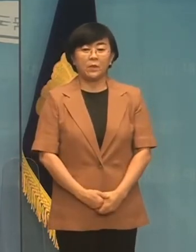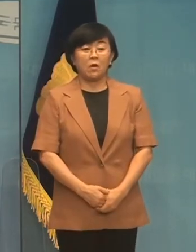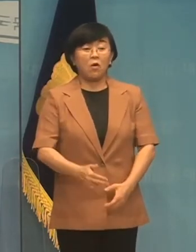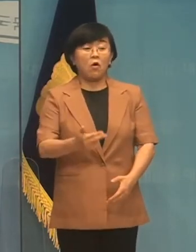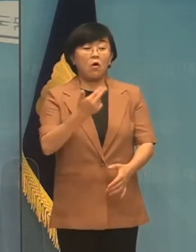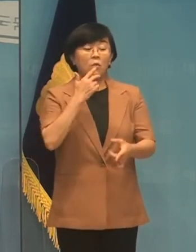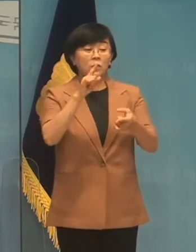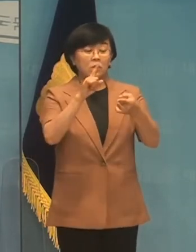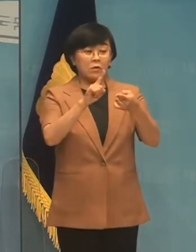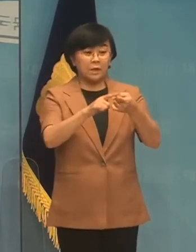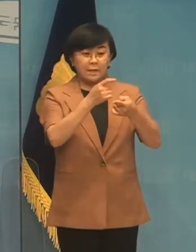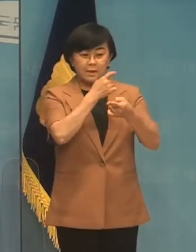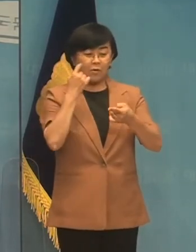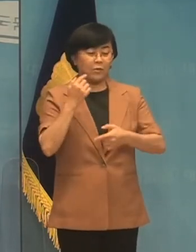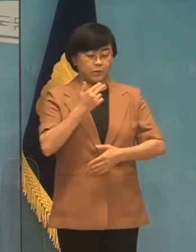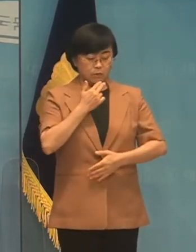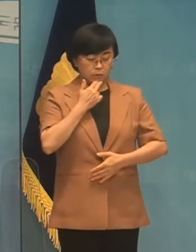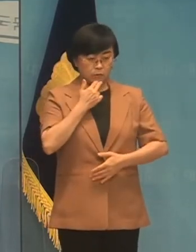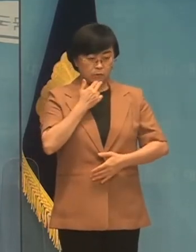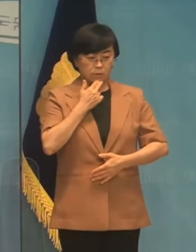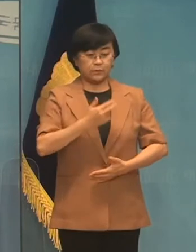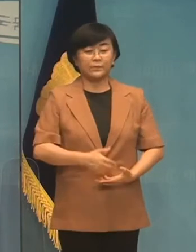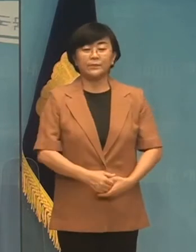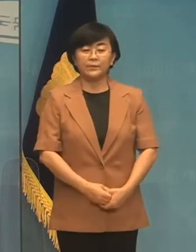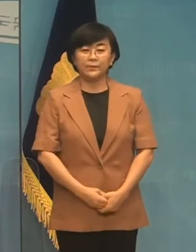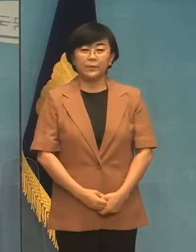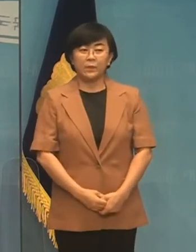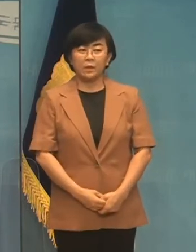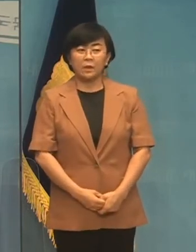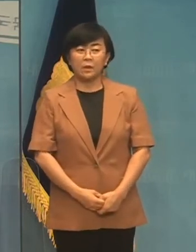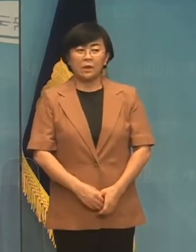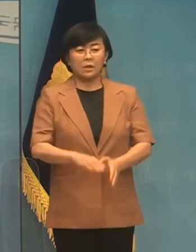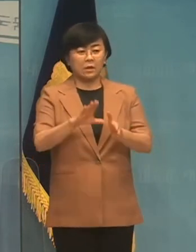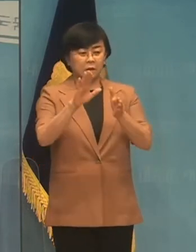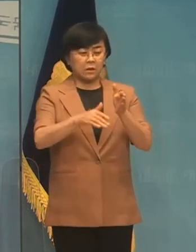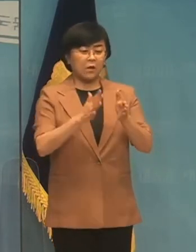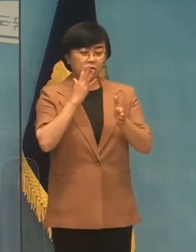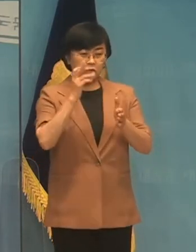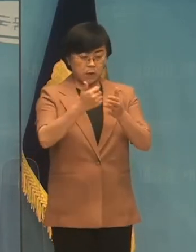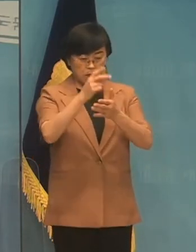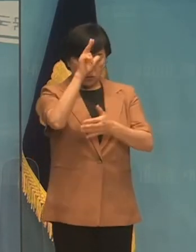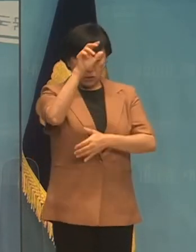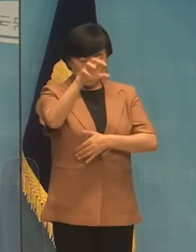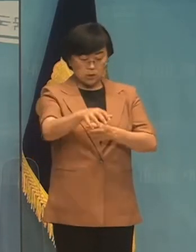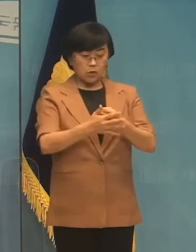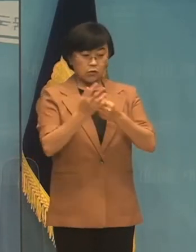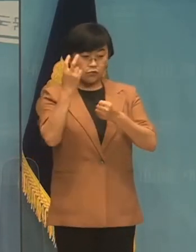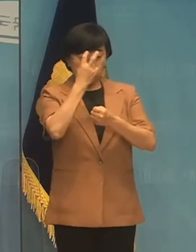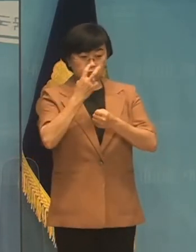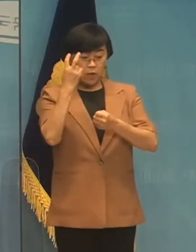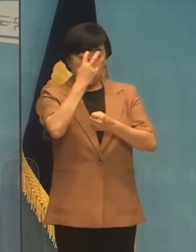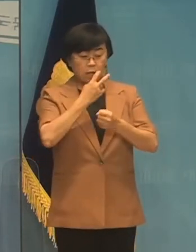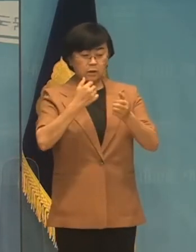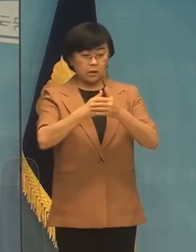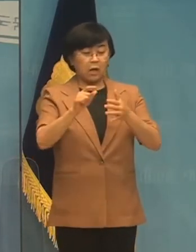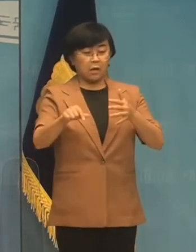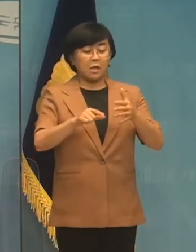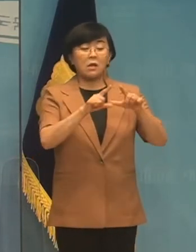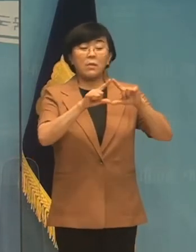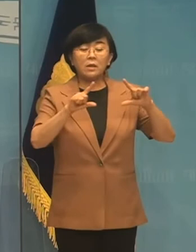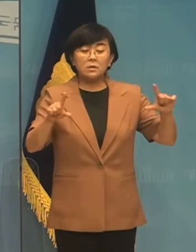없는 사실의 증거가 있을 리 만무한 탓입니다. 당시 울산경찰청의 수사는 통상적인 절차에